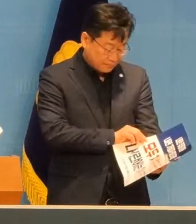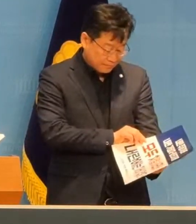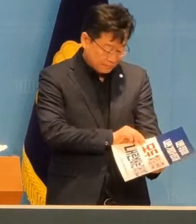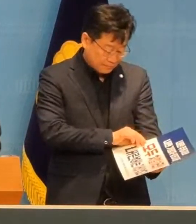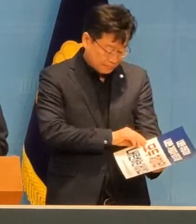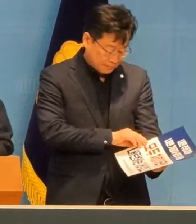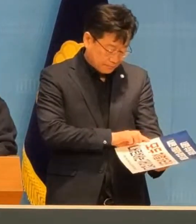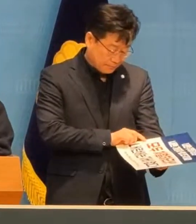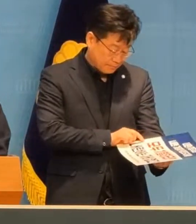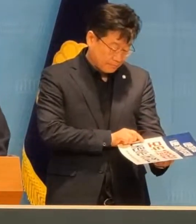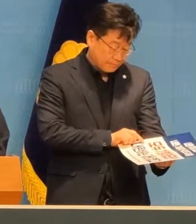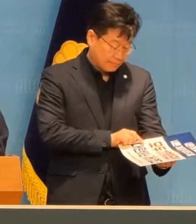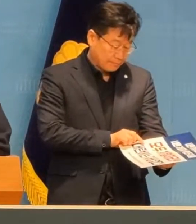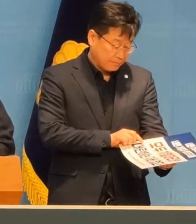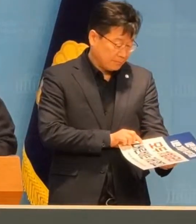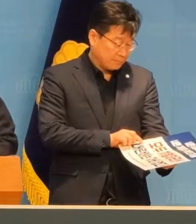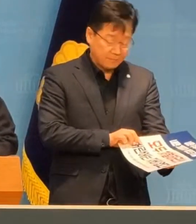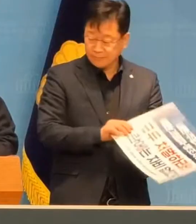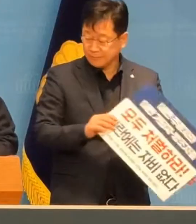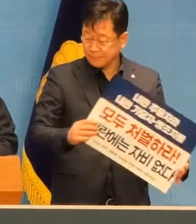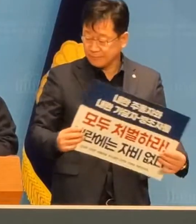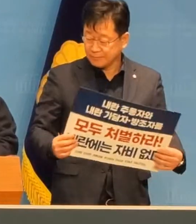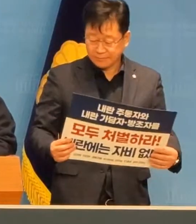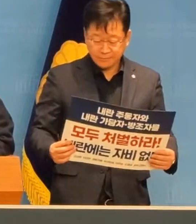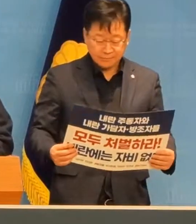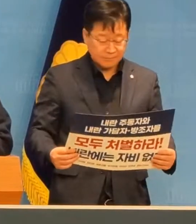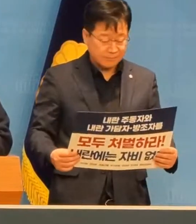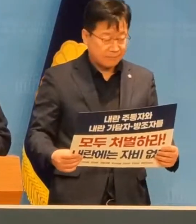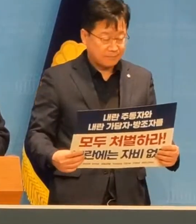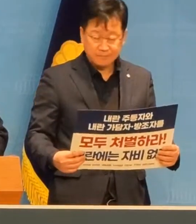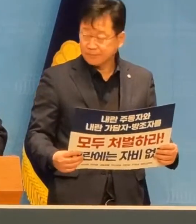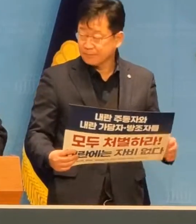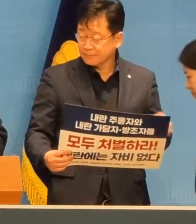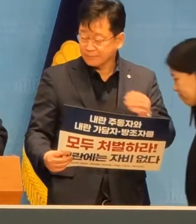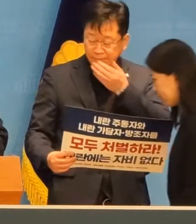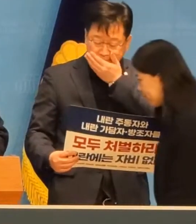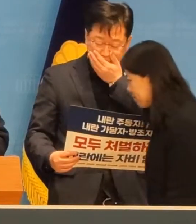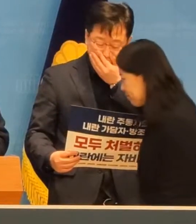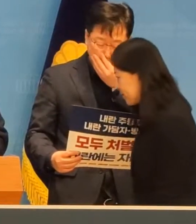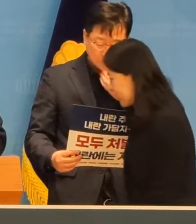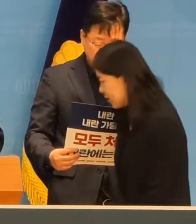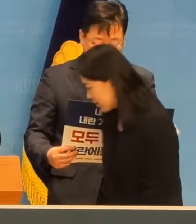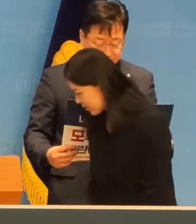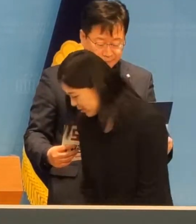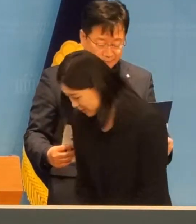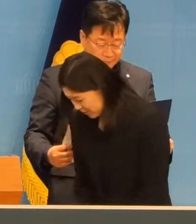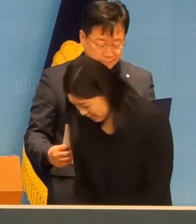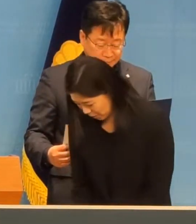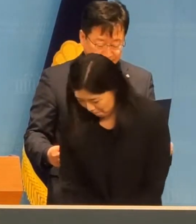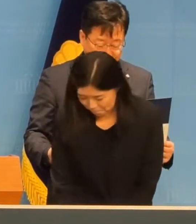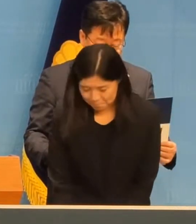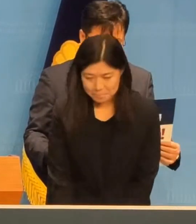순서대로 줄 서셔야 돼요. 자, 김명민님 제 앞에, 그 다음 허성조님, 박무님,